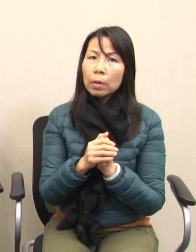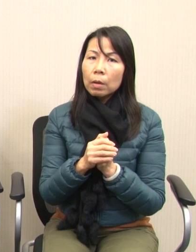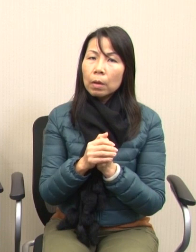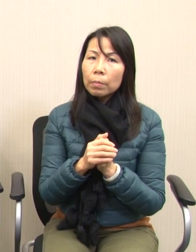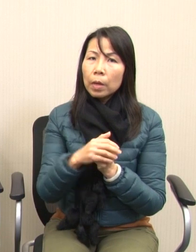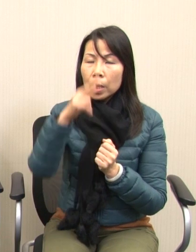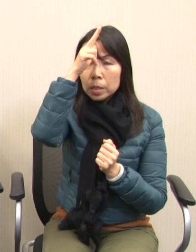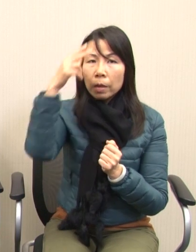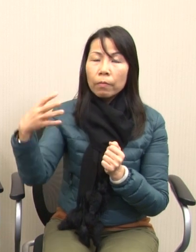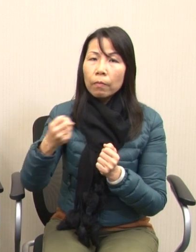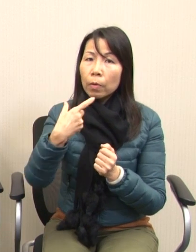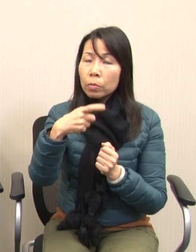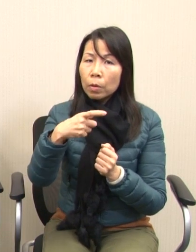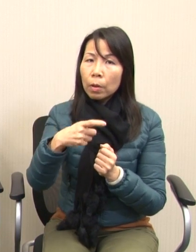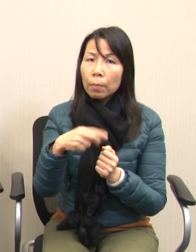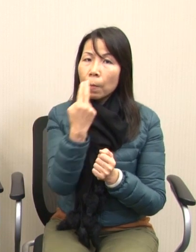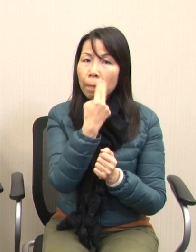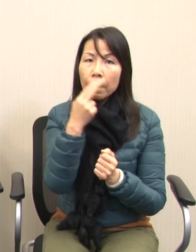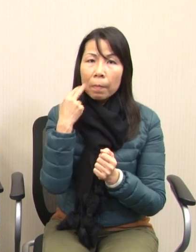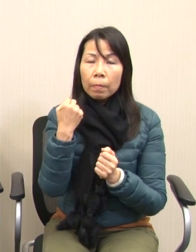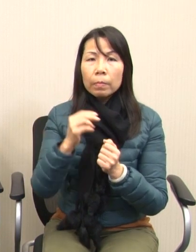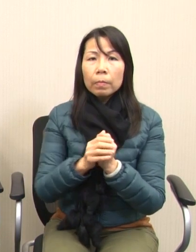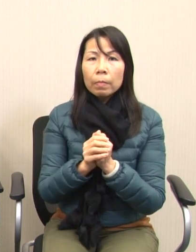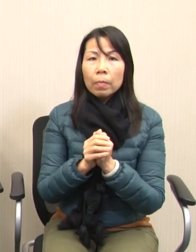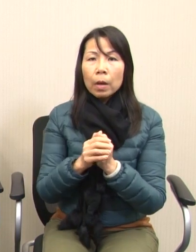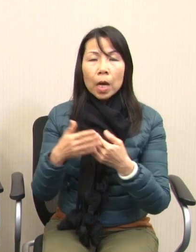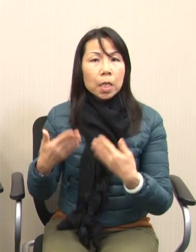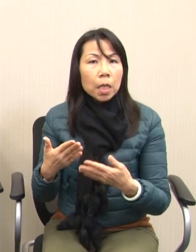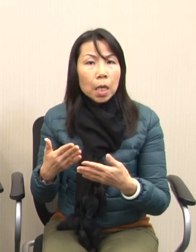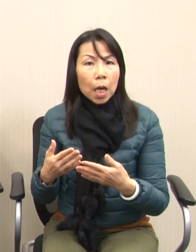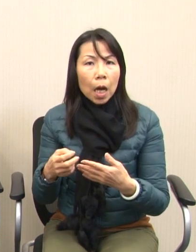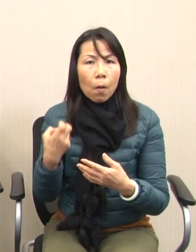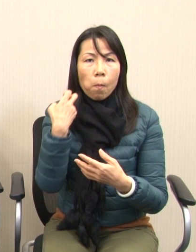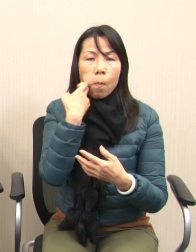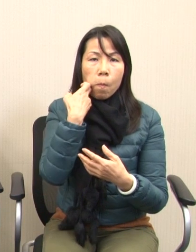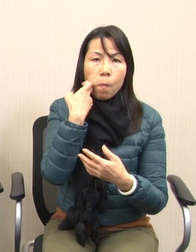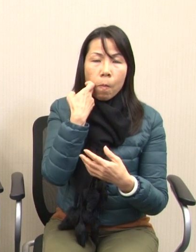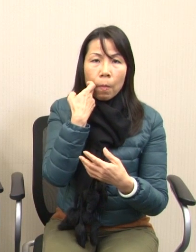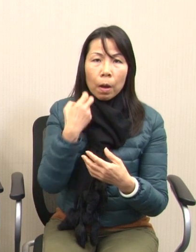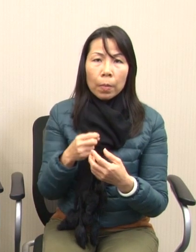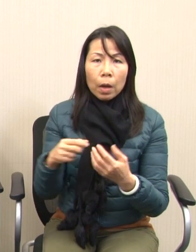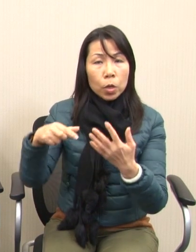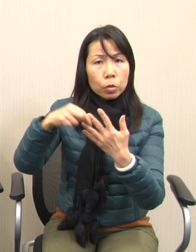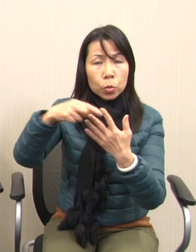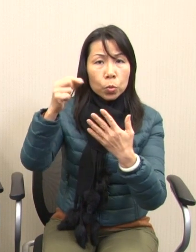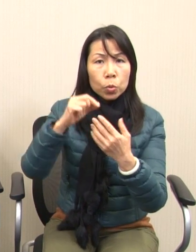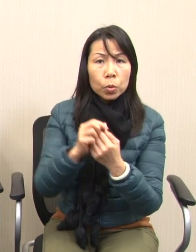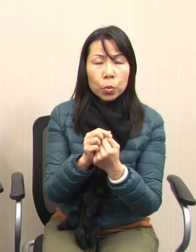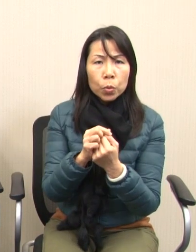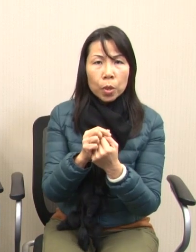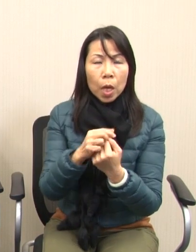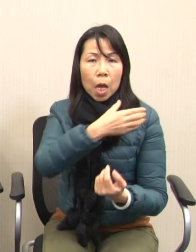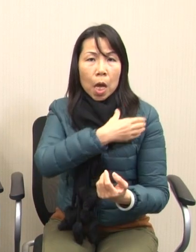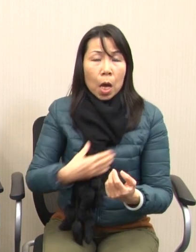華係唔係作為而家喺一個咁嚴峻政治局勢之下一個無可選擇嘅一個候選